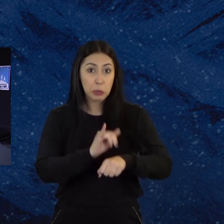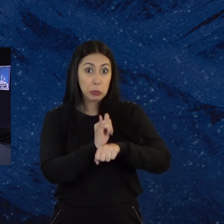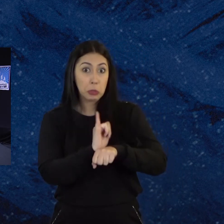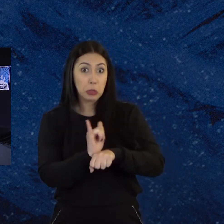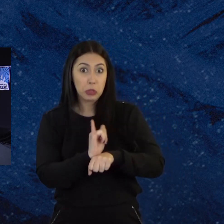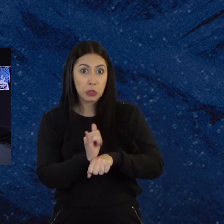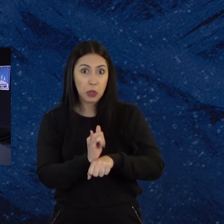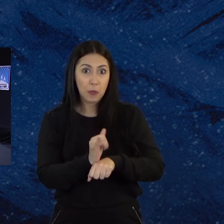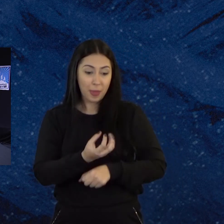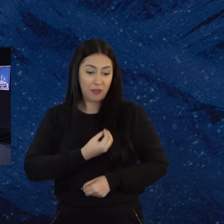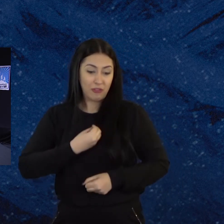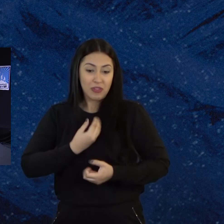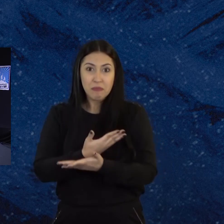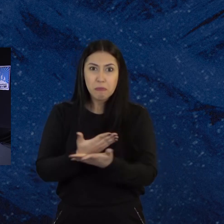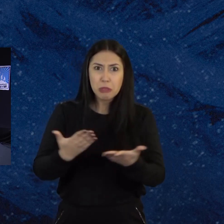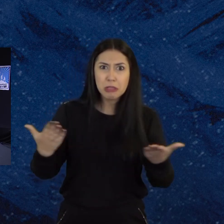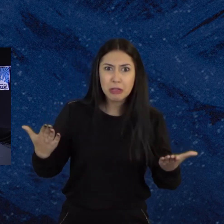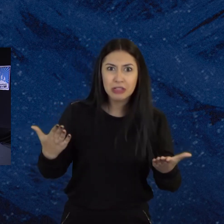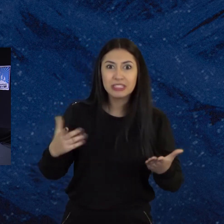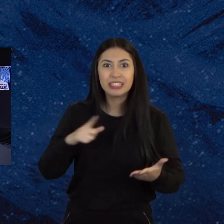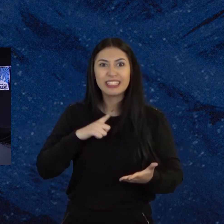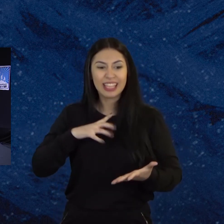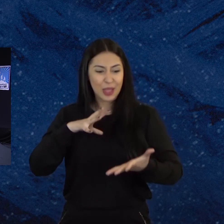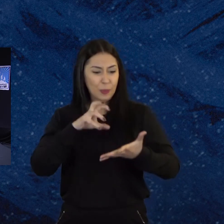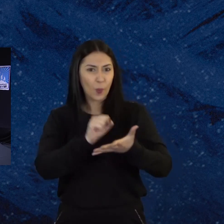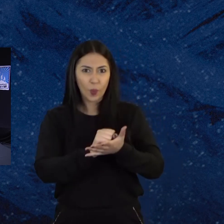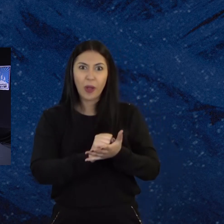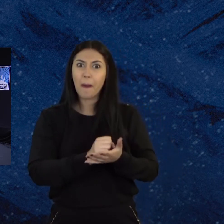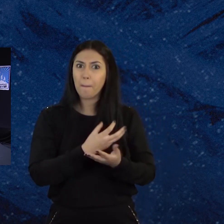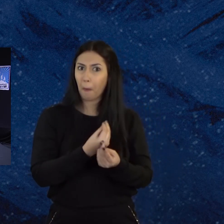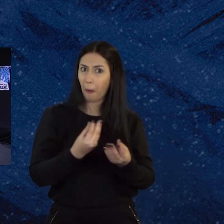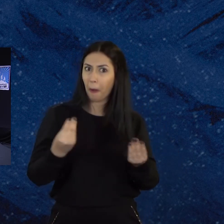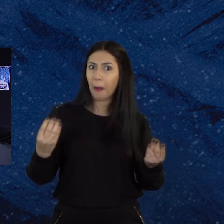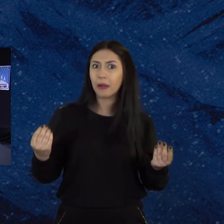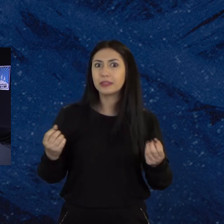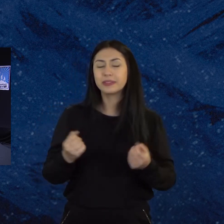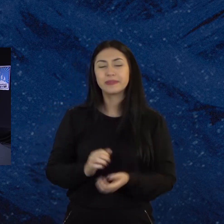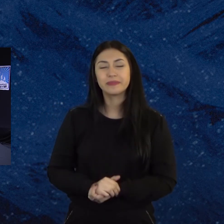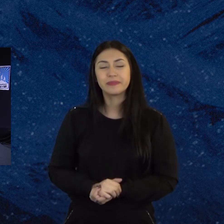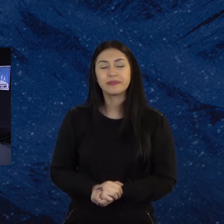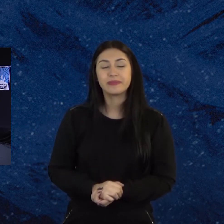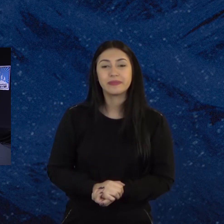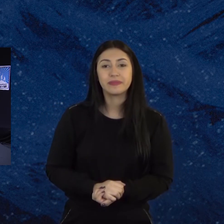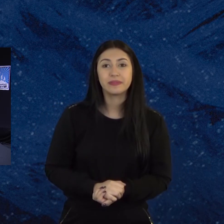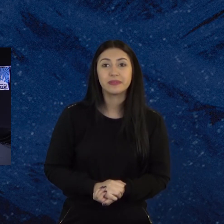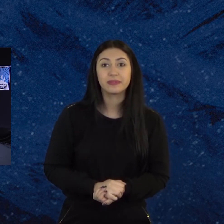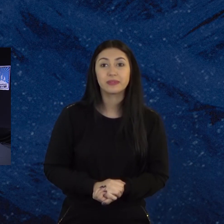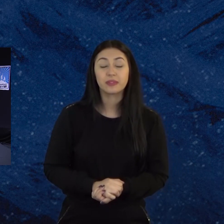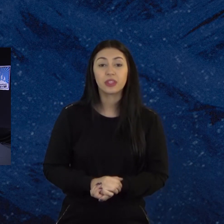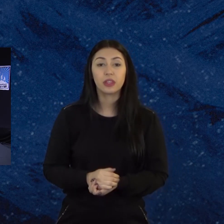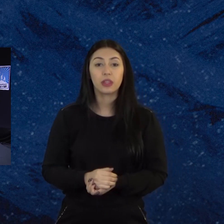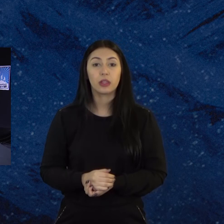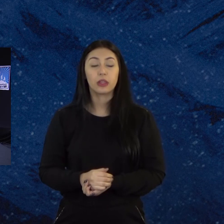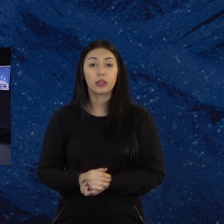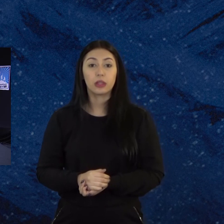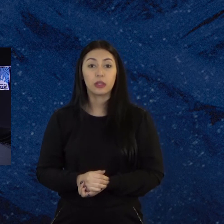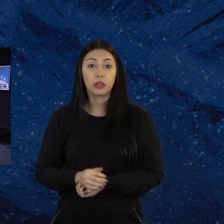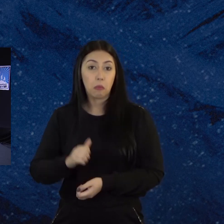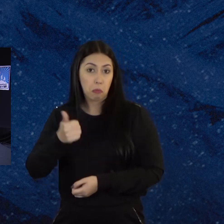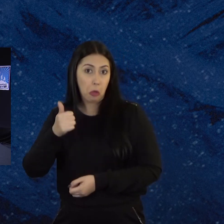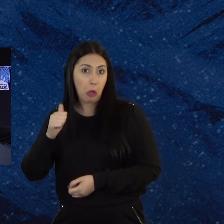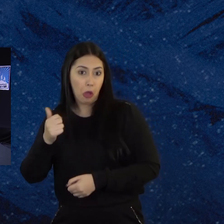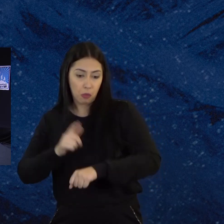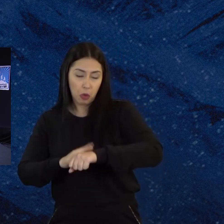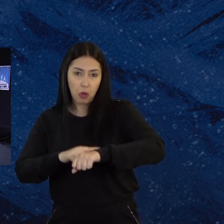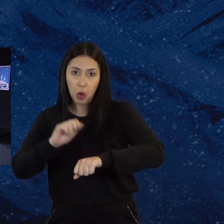Todos, levando realmente vida para todos. Amém. Levando vida para você. às 11 horas na plataforma, se você